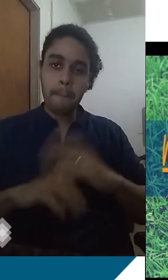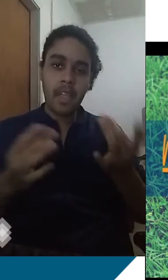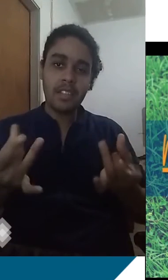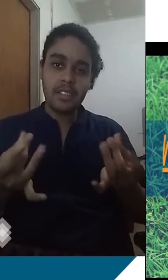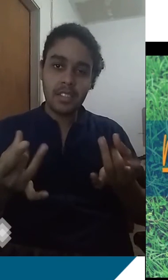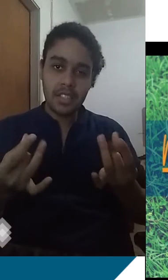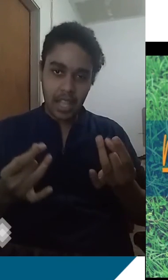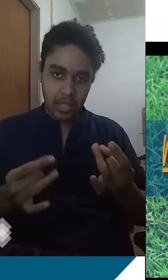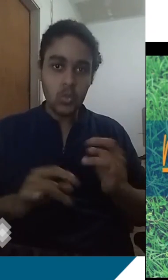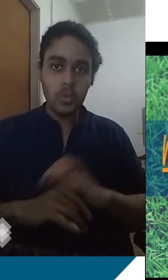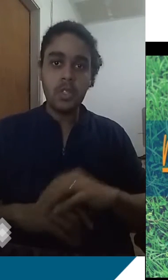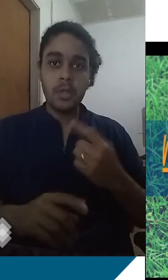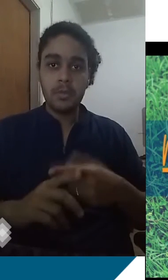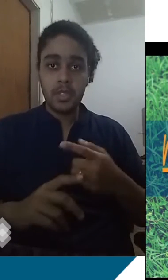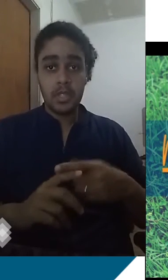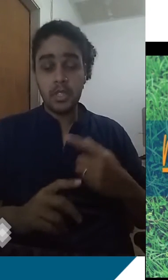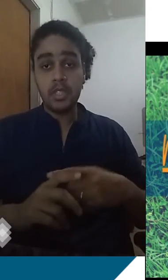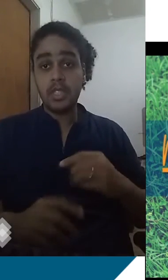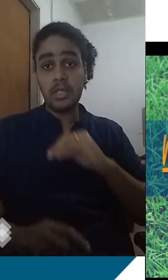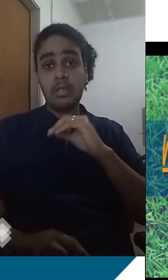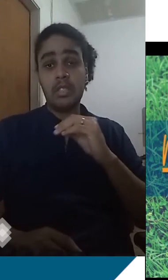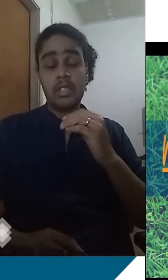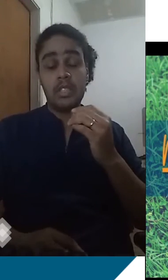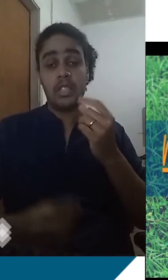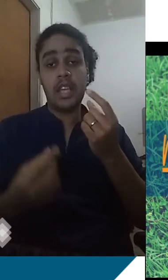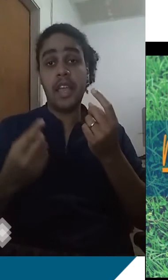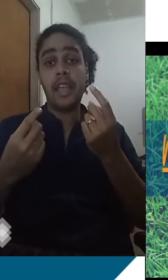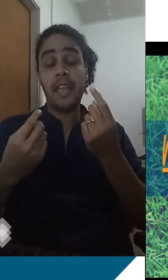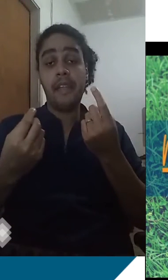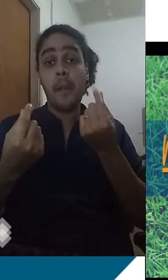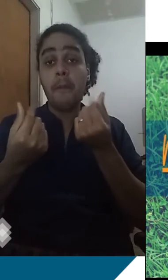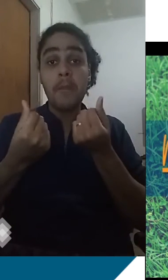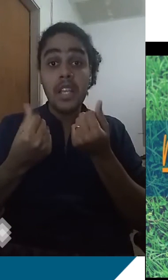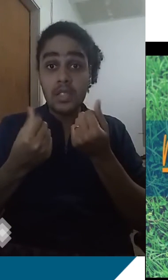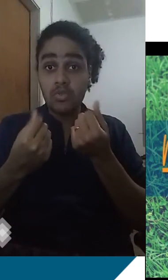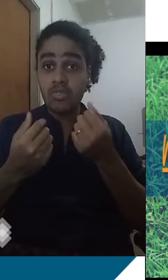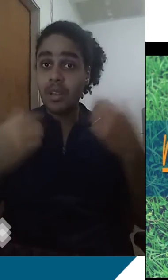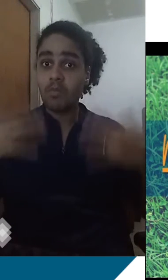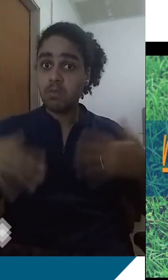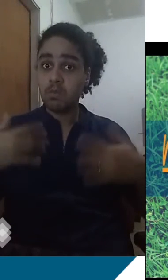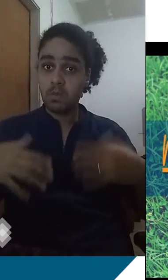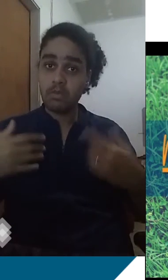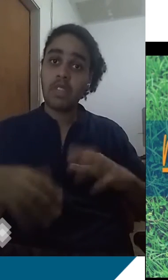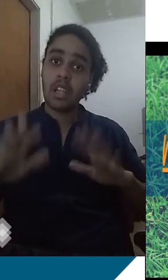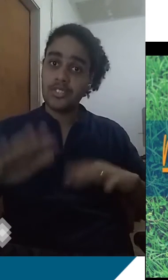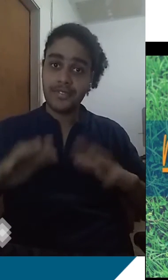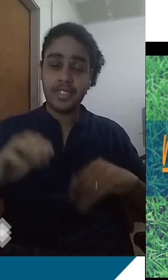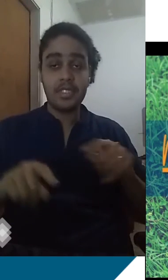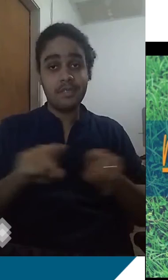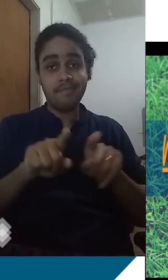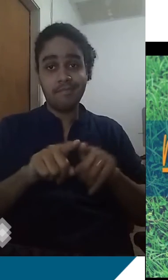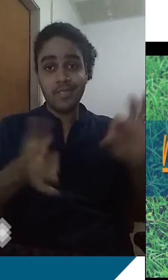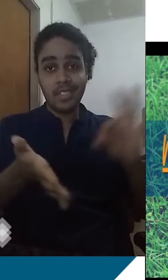que é um tema um pouco mais delicado, porque muitas delas, pelo valor das mensalidades, acabam se tornando inviáveis, às vezes até o valor da taxa